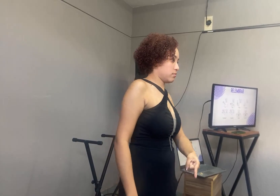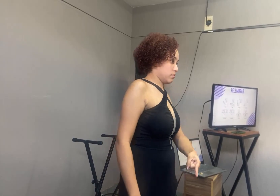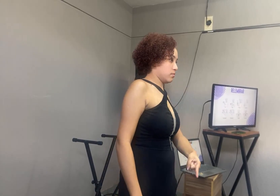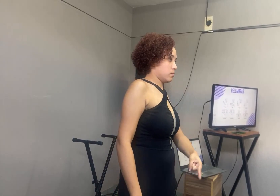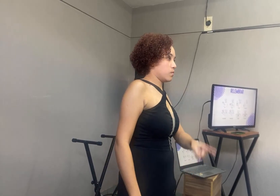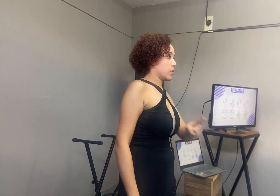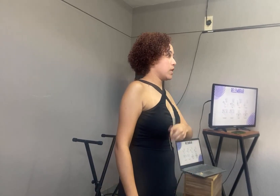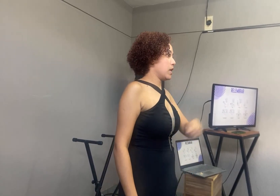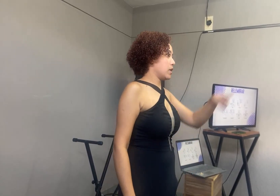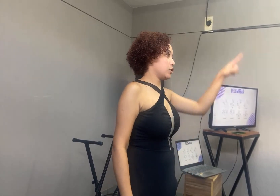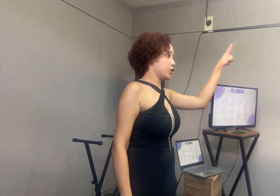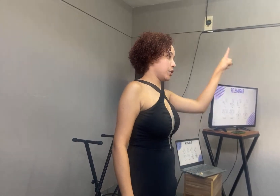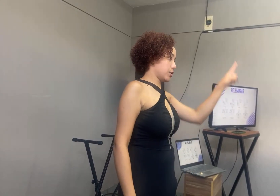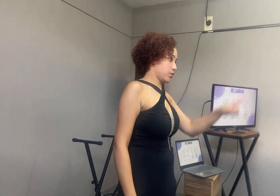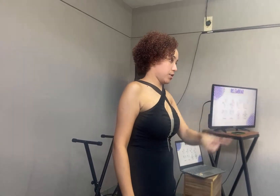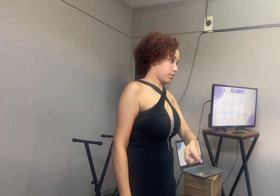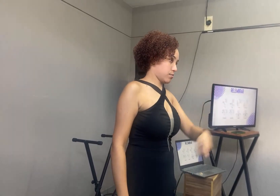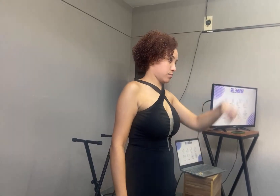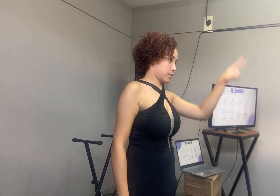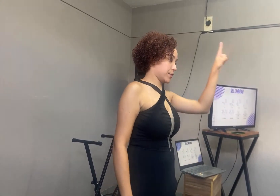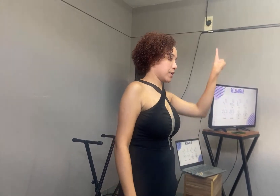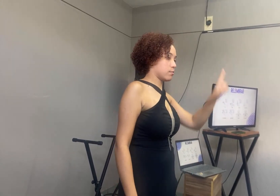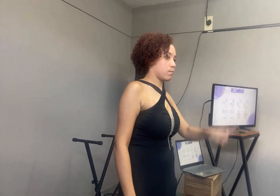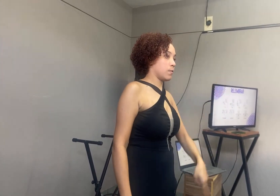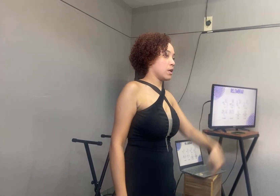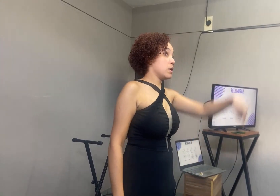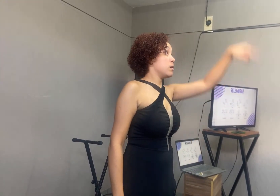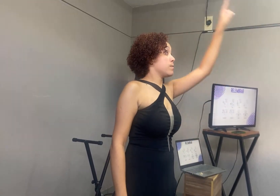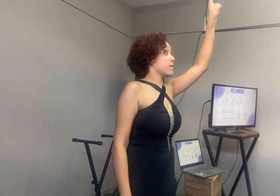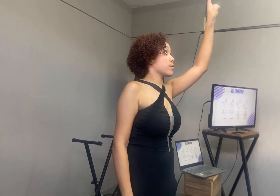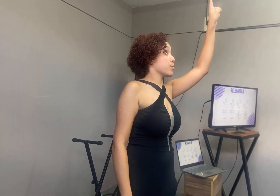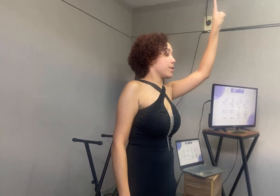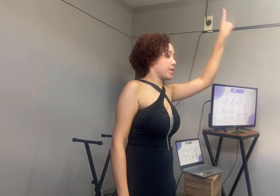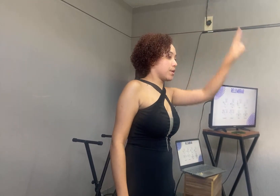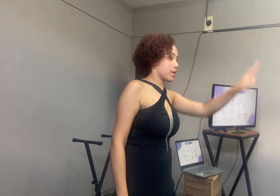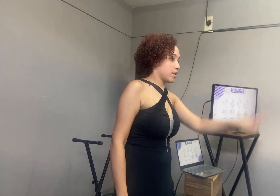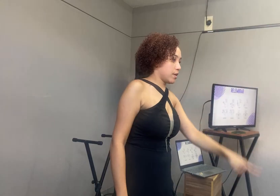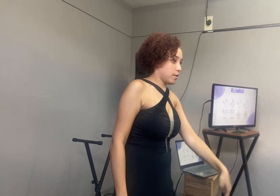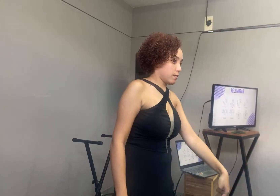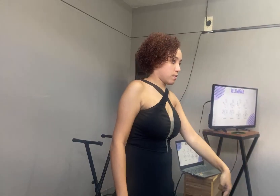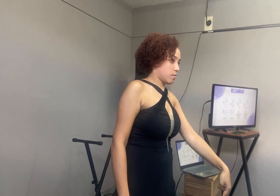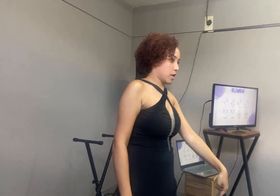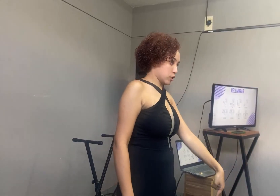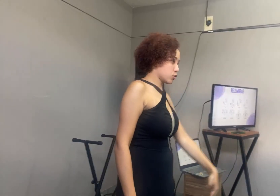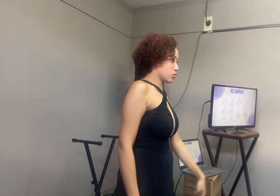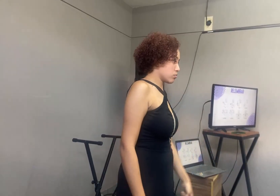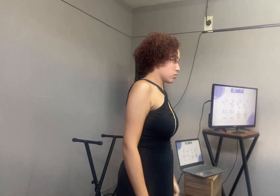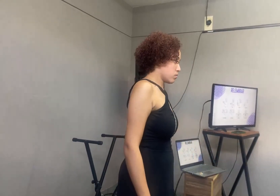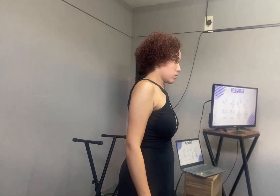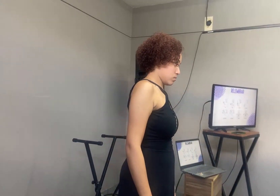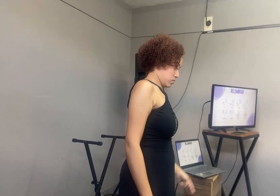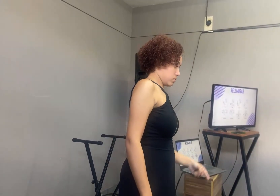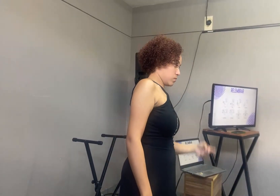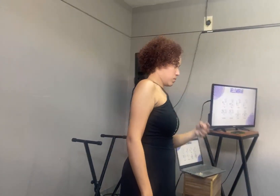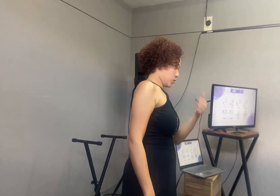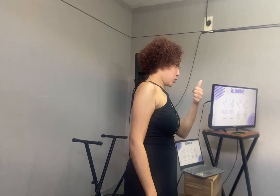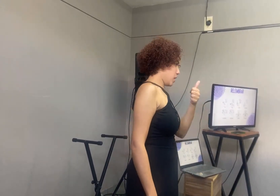desça. Ele é direcional, certo? Você subir aqui embaixo.